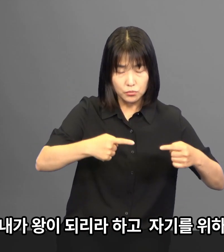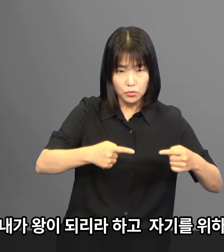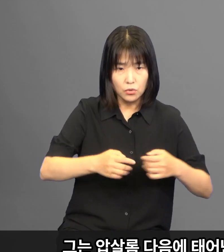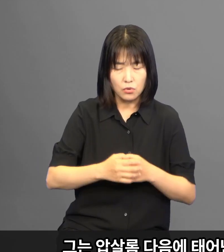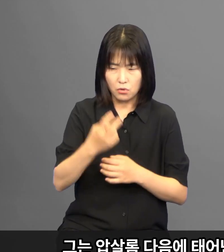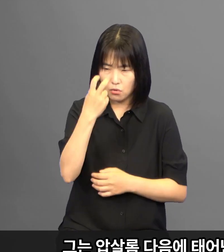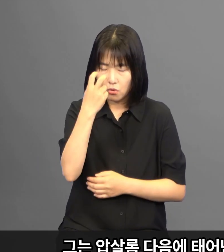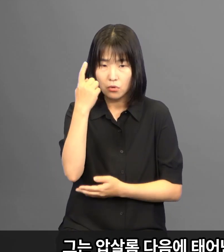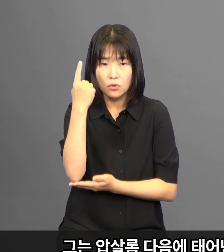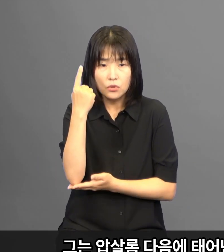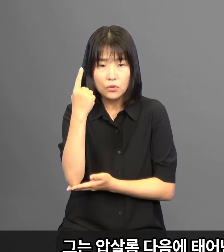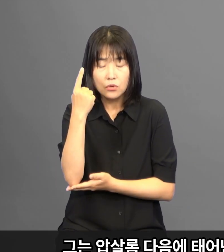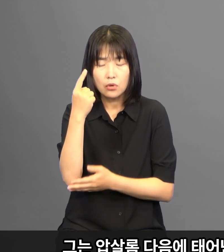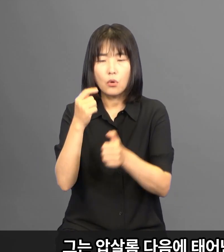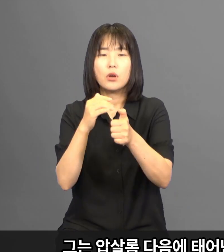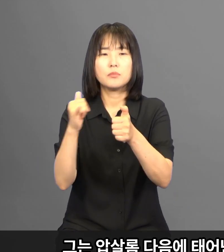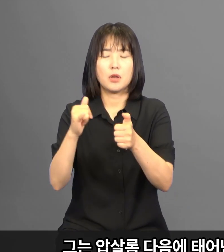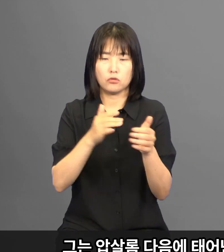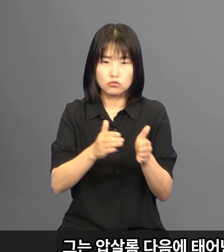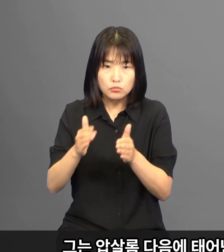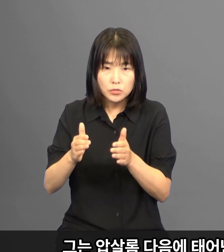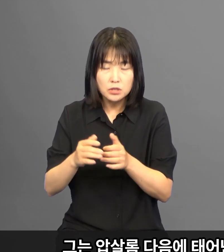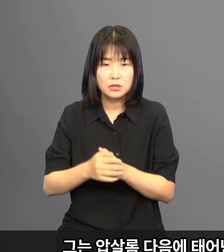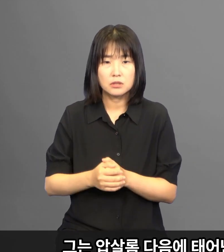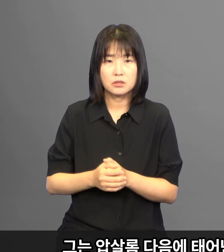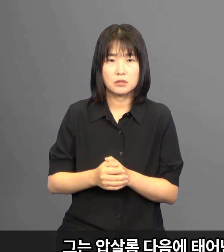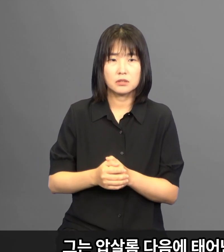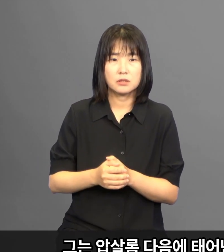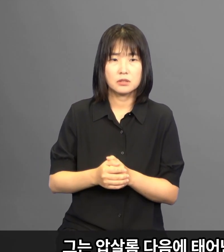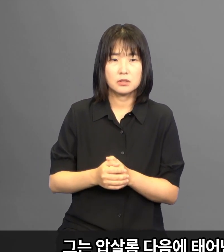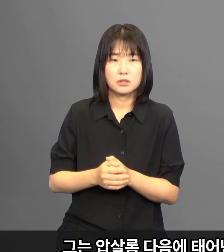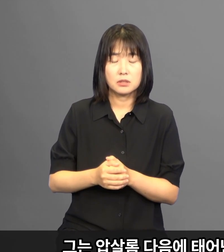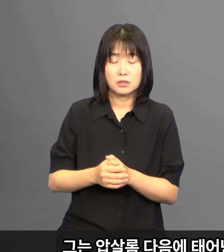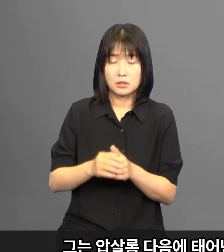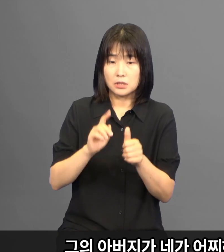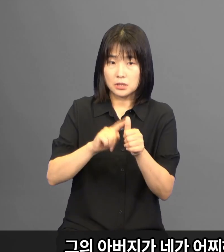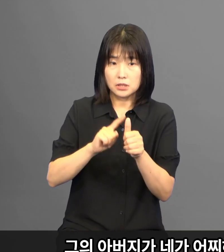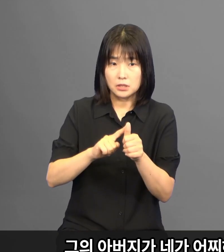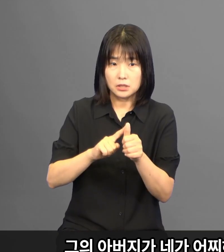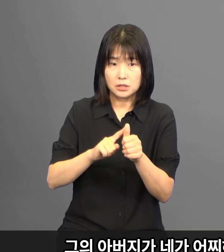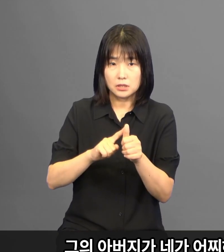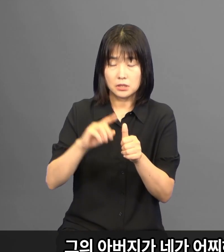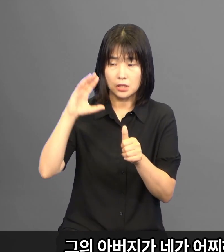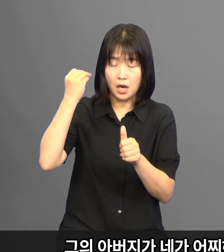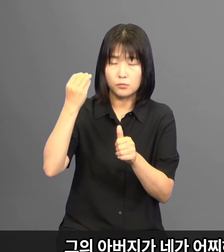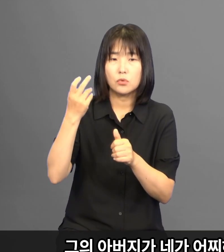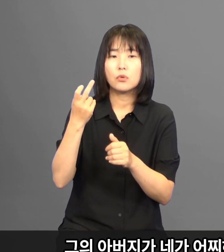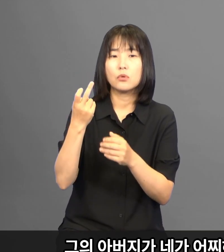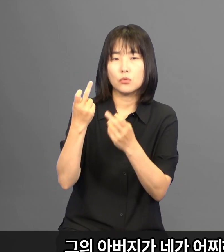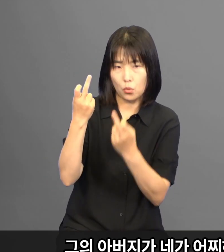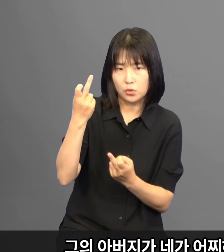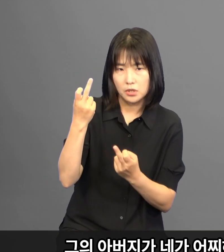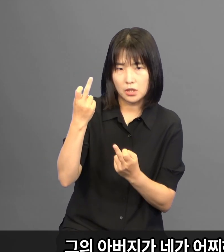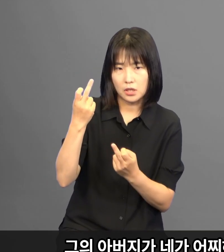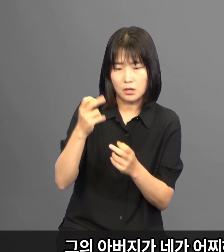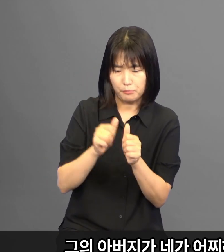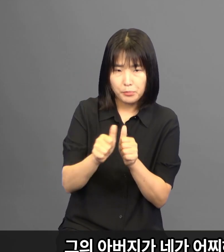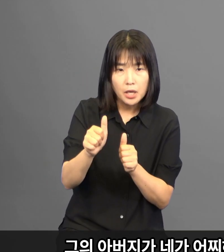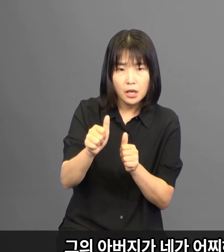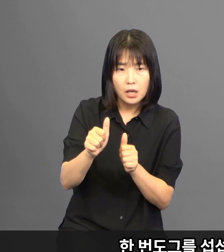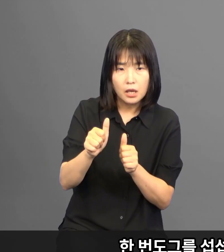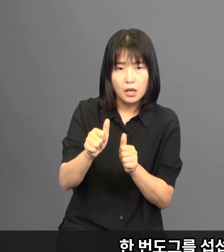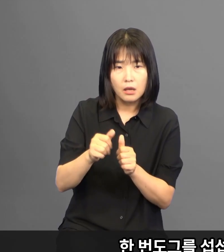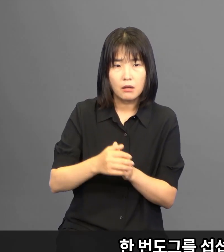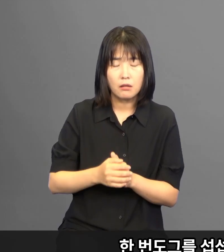50명을 준비하니 그는 압살롬 다음에 태어난 자요 용모가 심히 준수한 자라. 그의 아버지가 내가 어찌하여 그리하였느냐